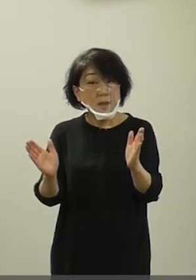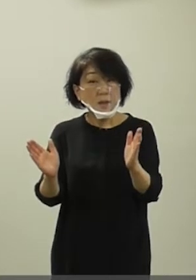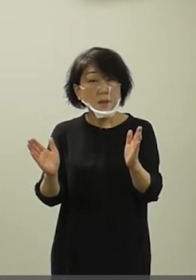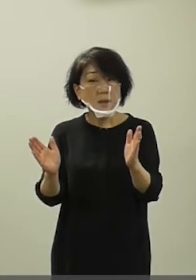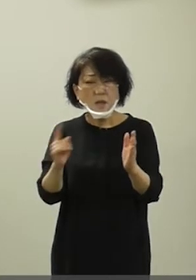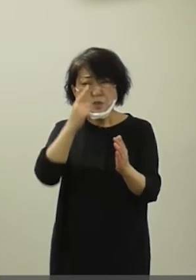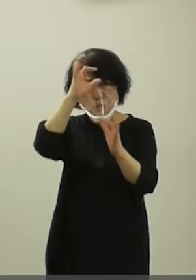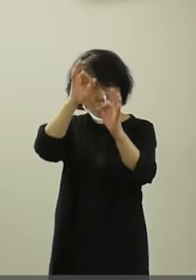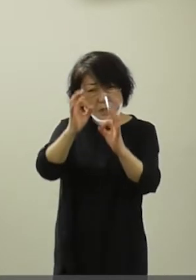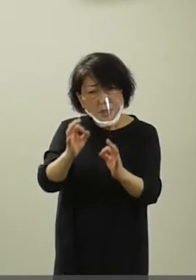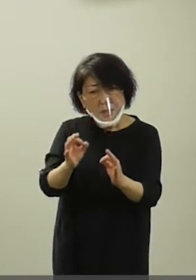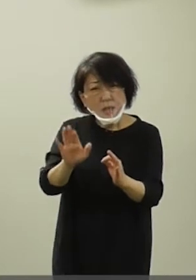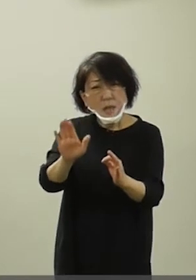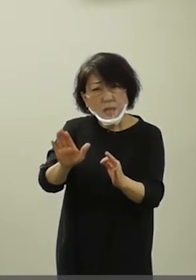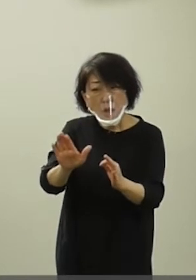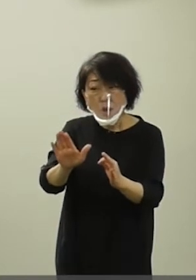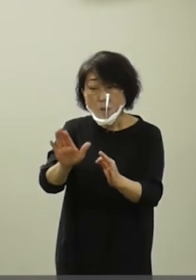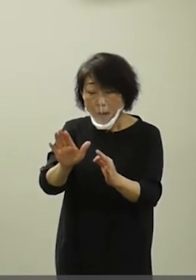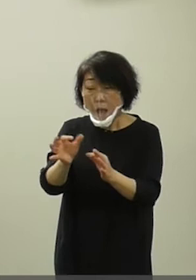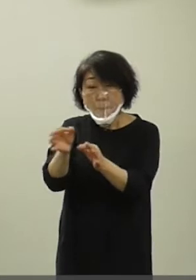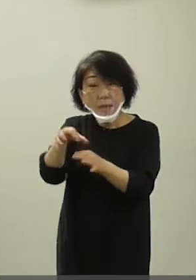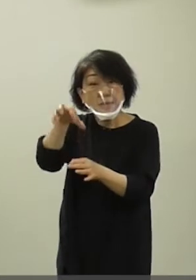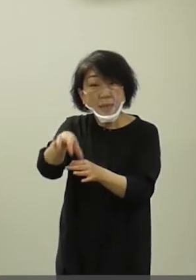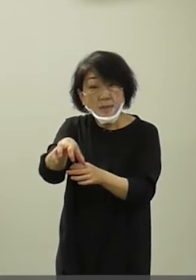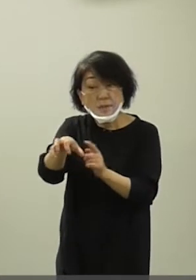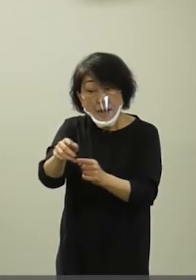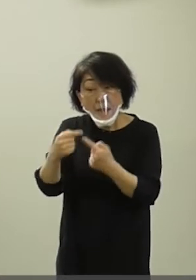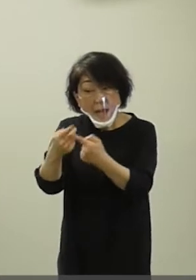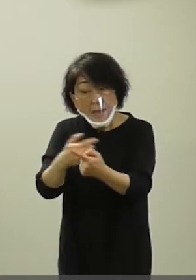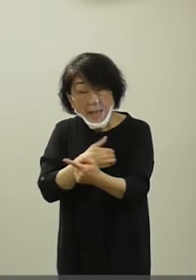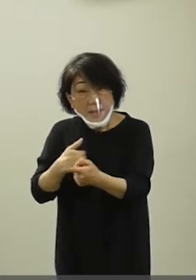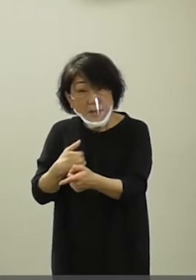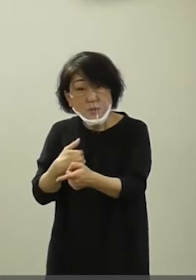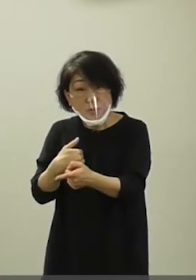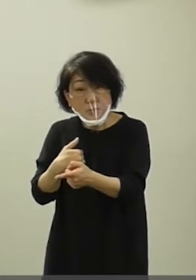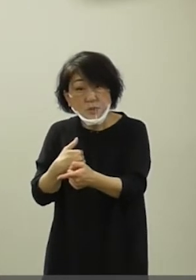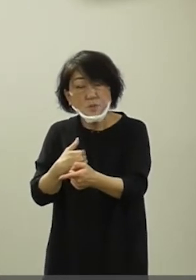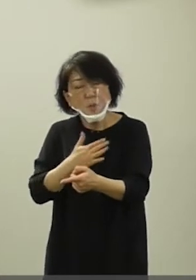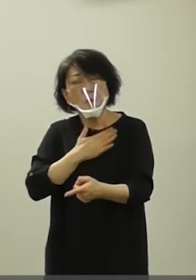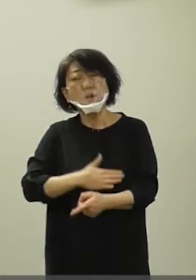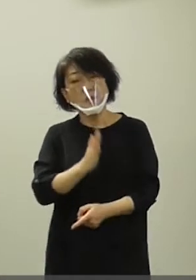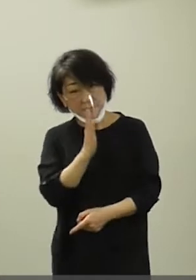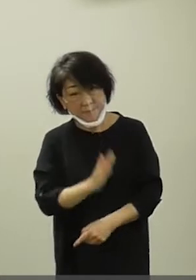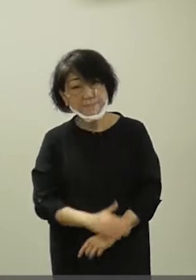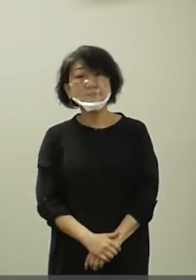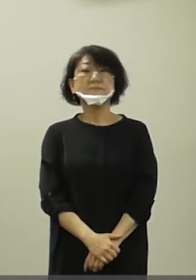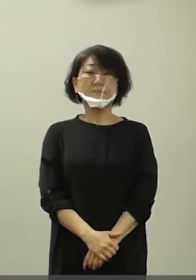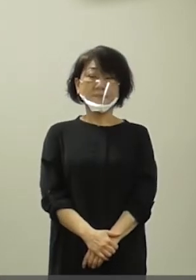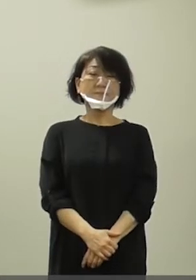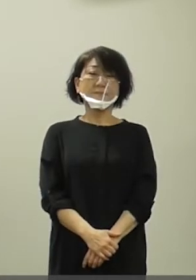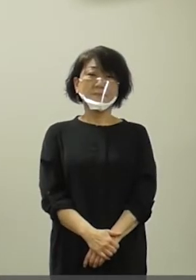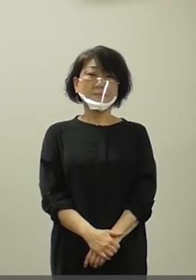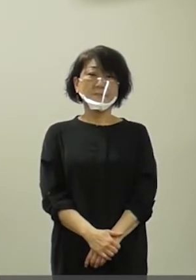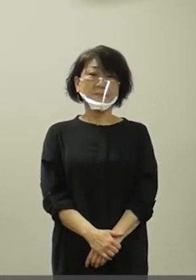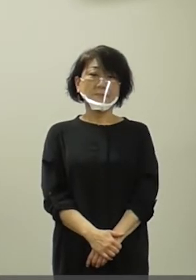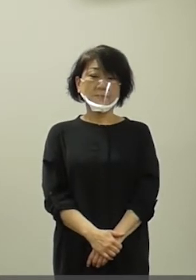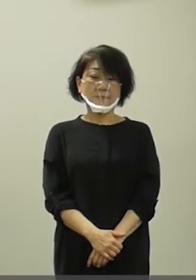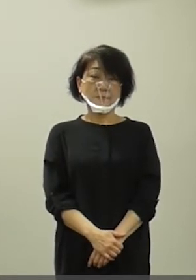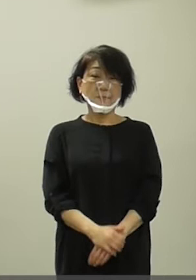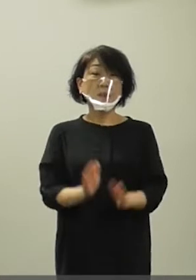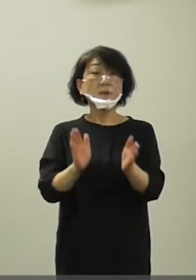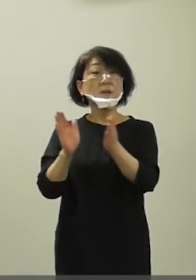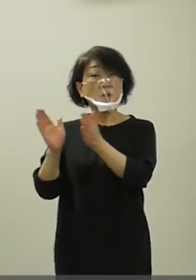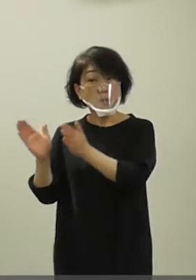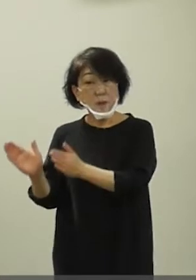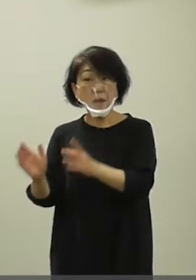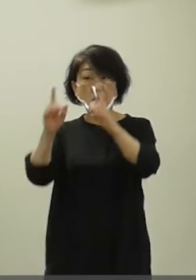雪皺が入ってもでいするということもあるということをご承知いただきたいのんそれでは上